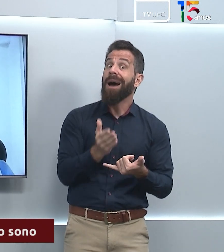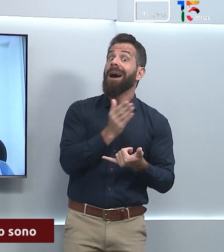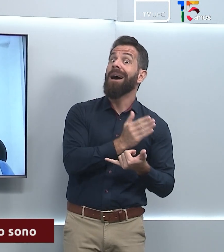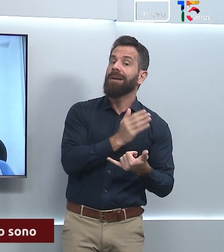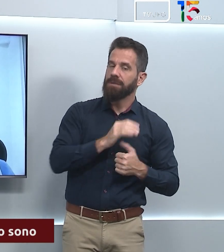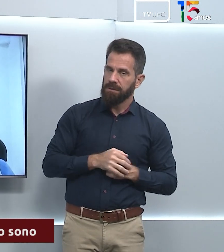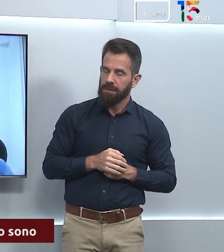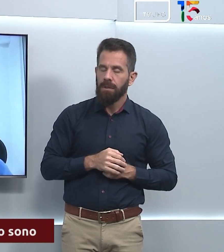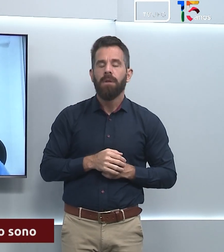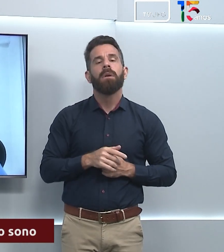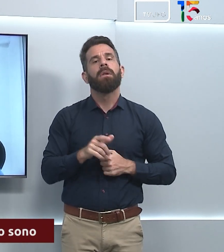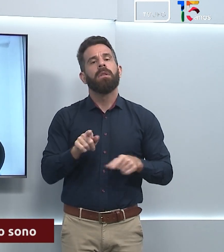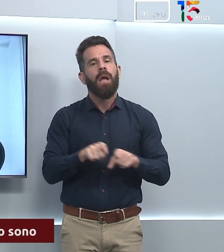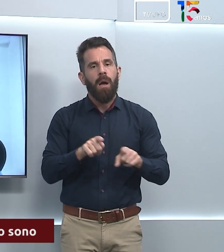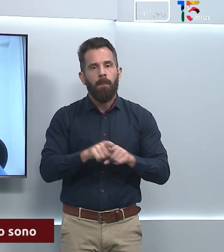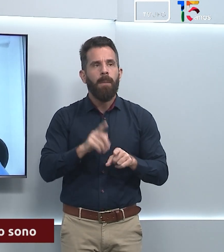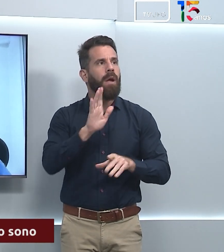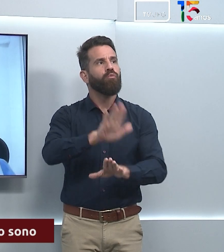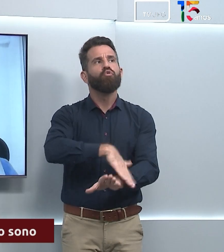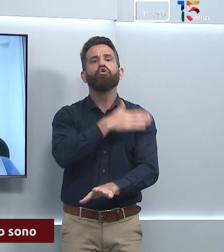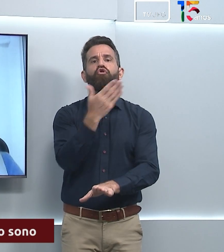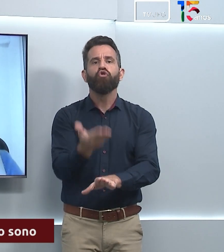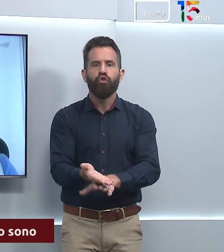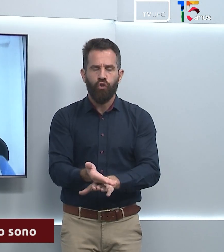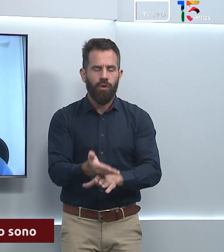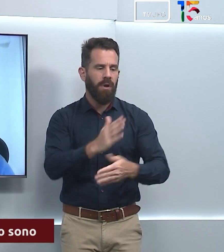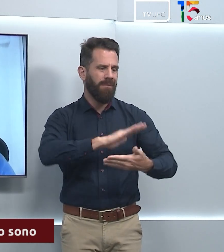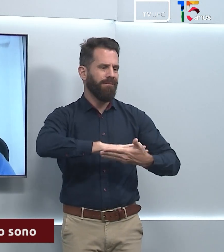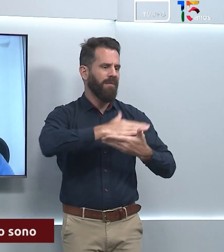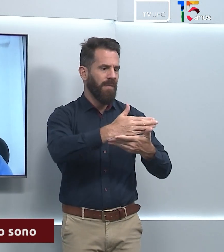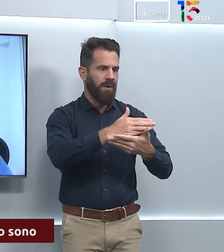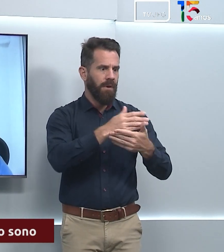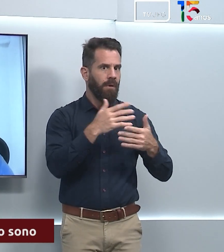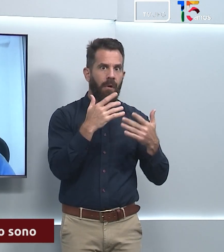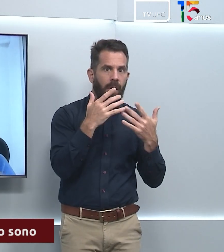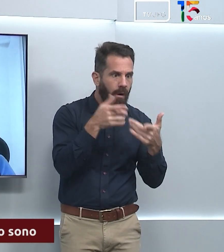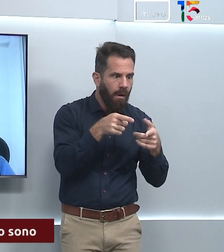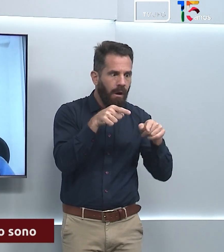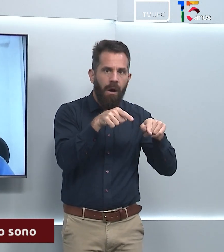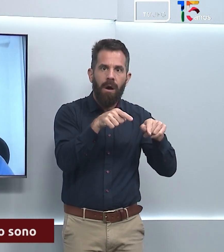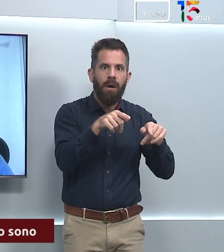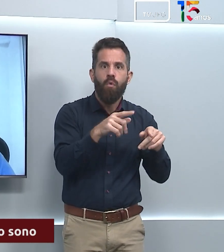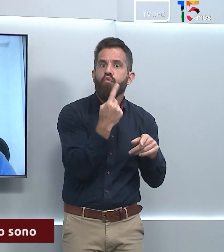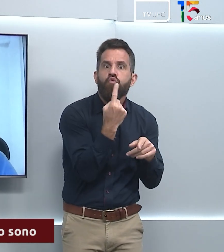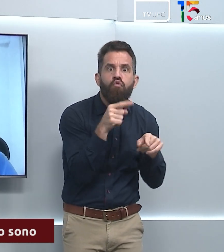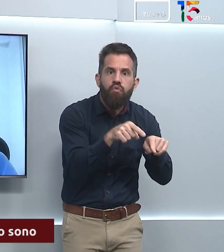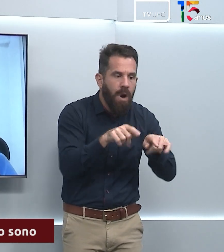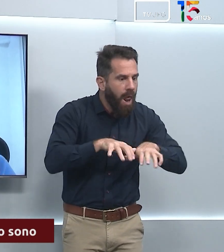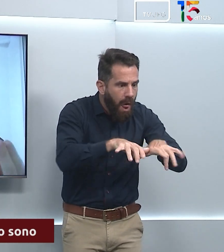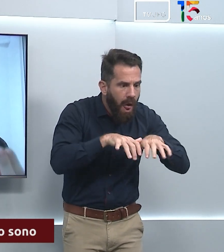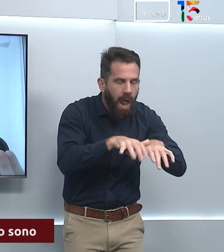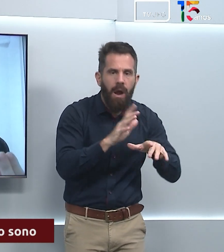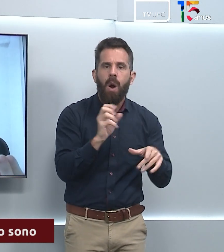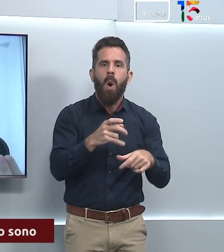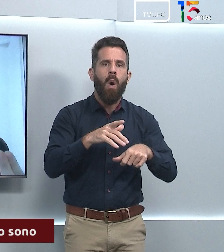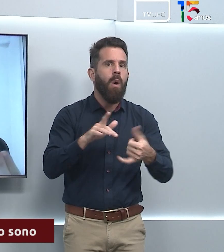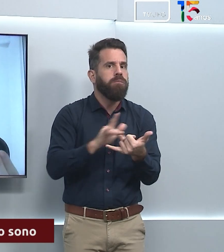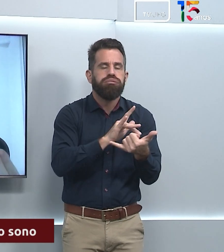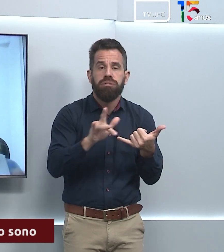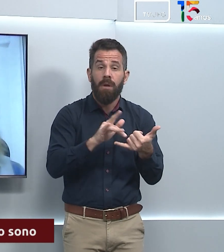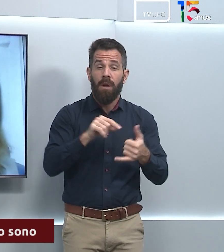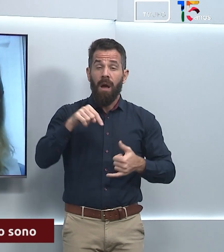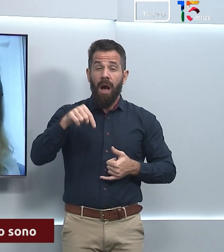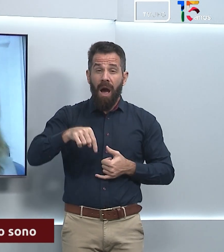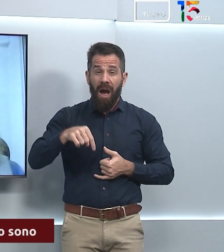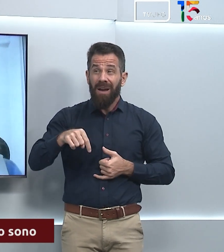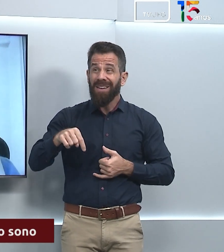de horas de tela por dia ser mais reduzido. A gente tem um dado incrível que o Brasil é o segundo país que mais usa